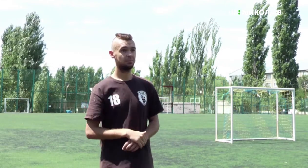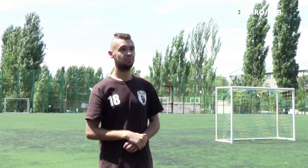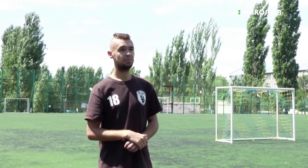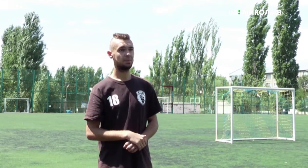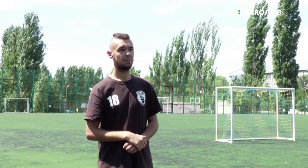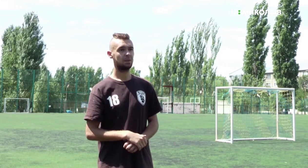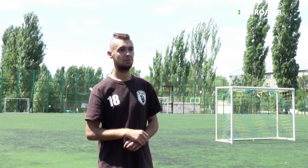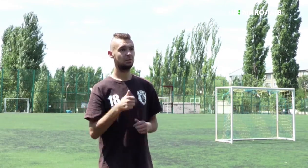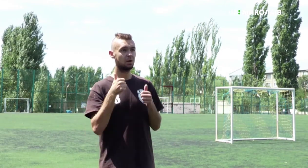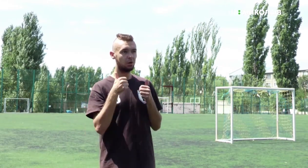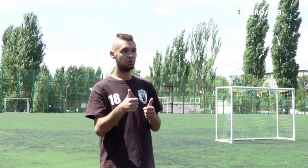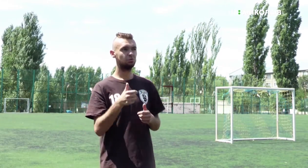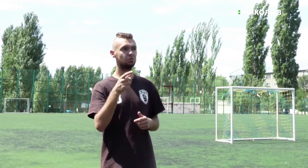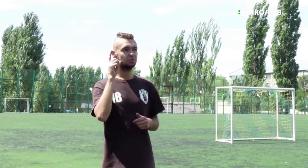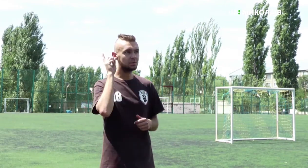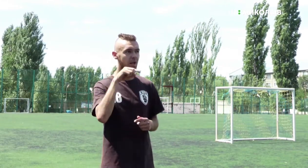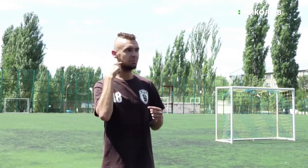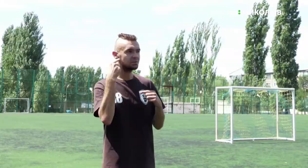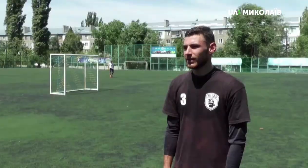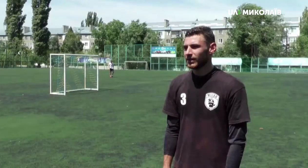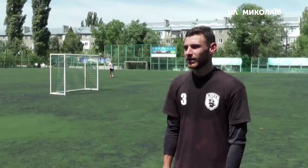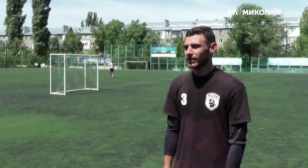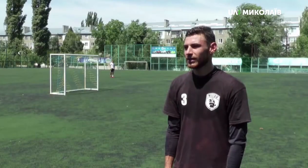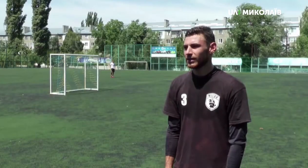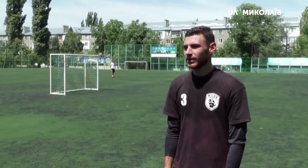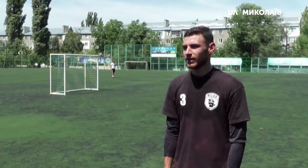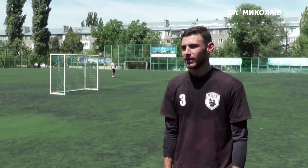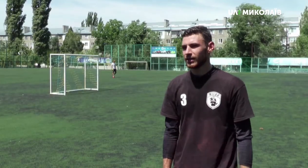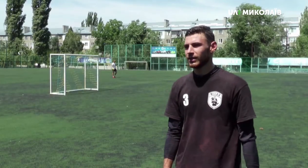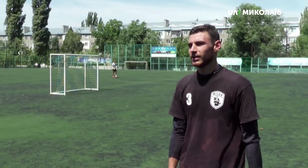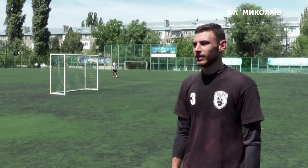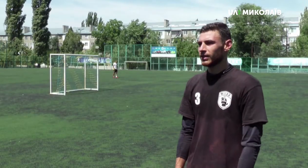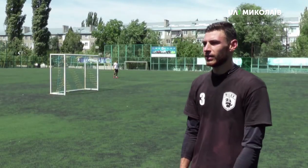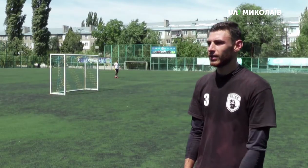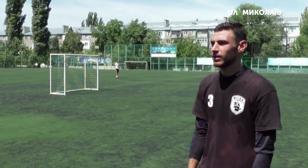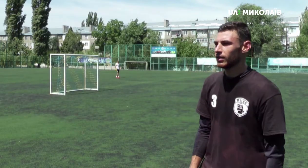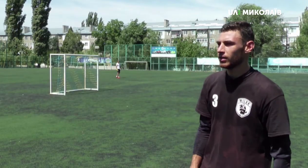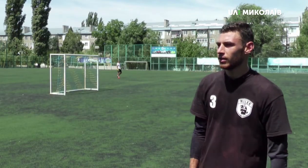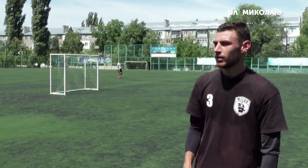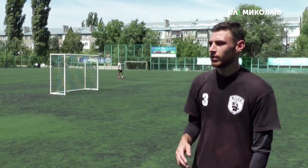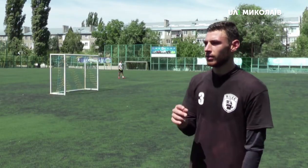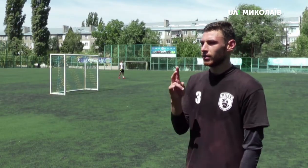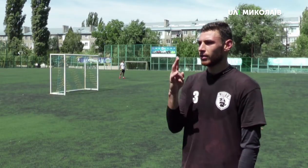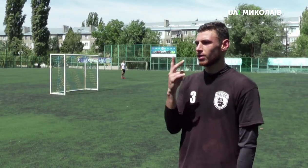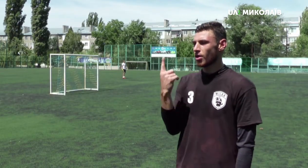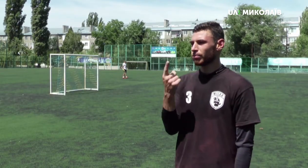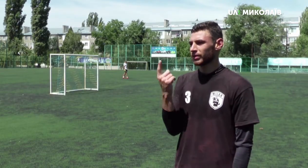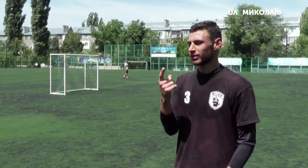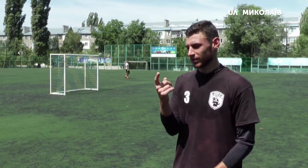нам легко з ним працювати, він нас розуміє. А ось у 24-річного воротаря Бориса Кускувальського футбол не лише